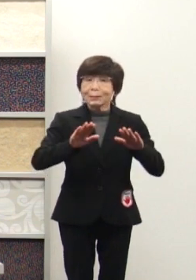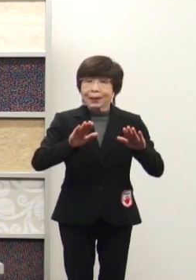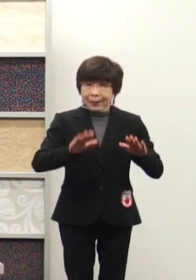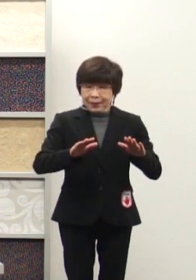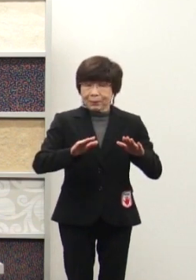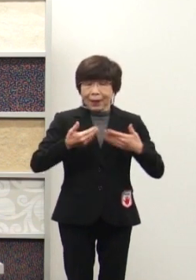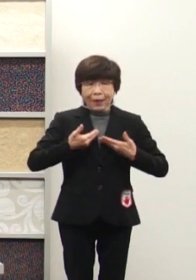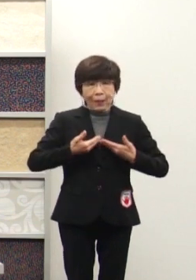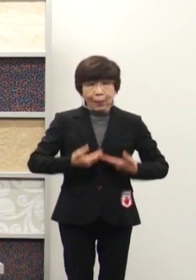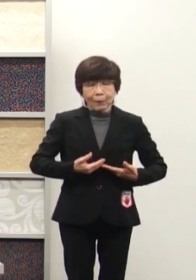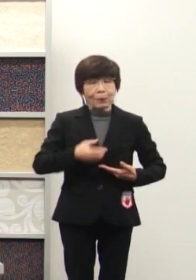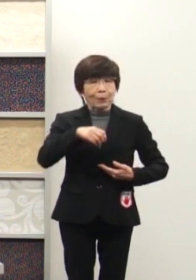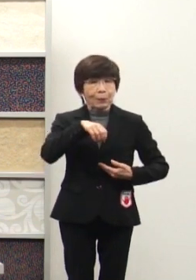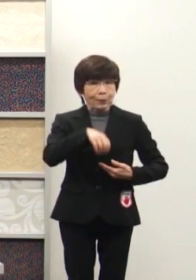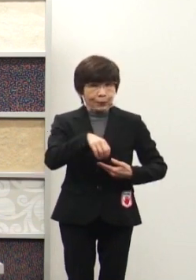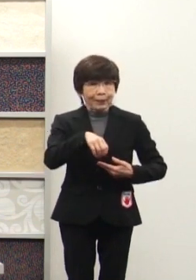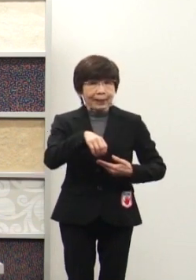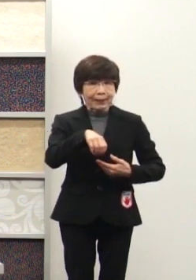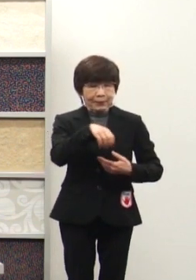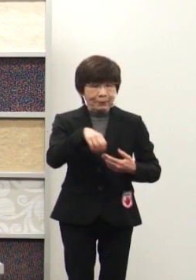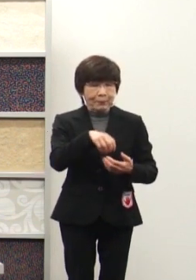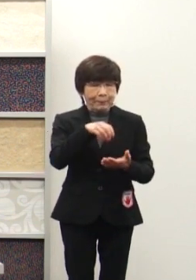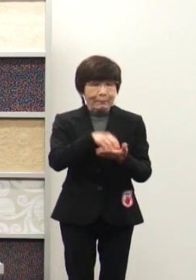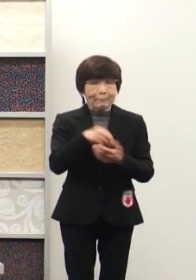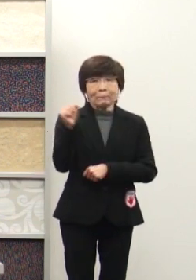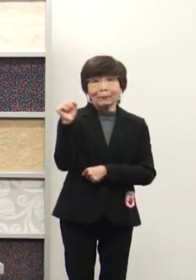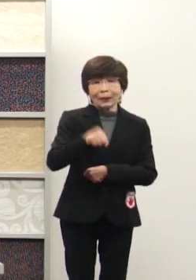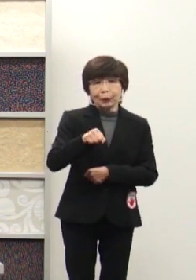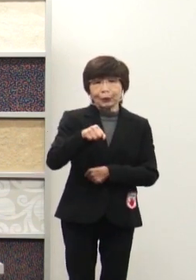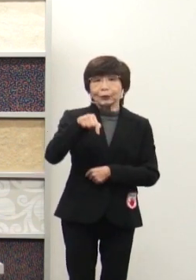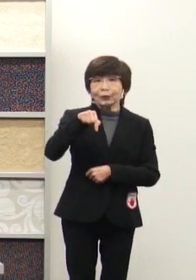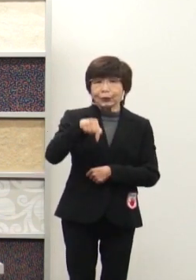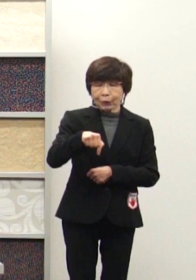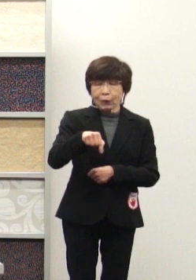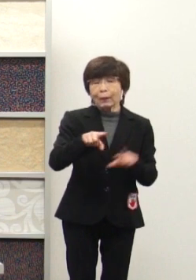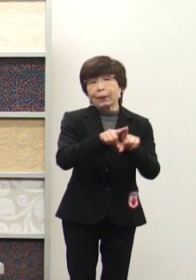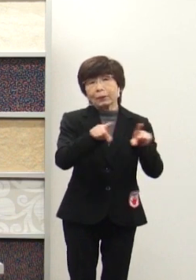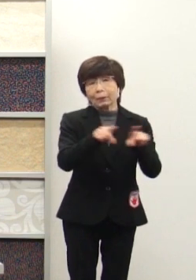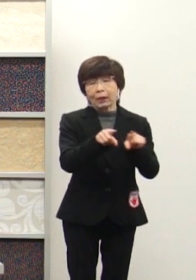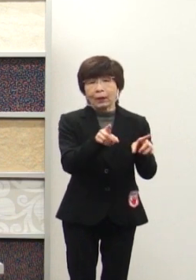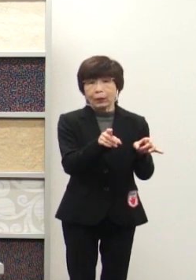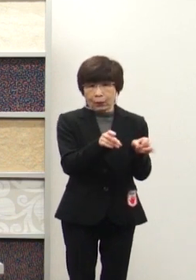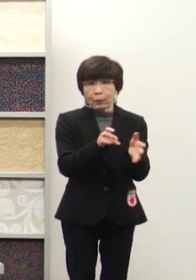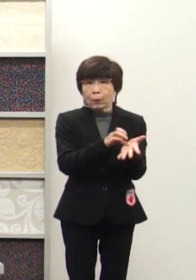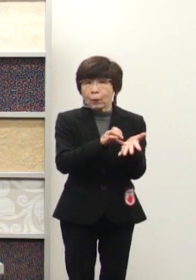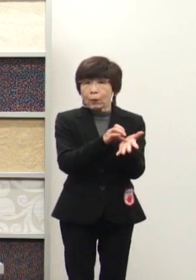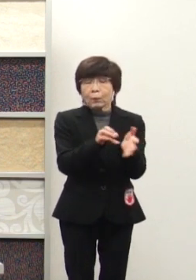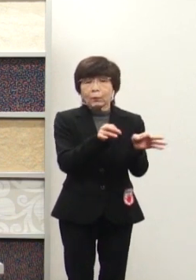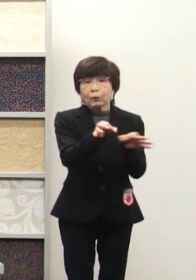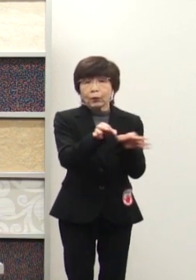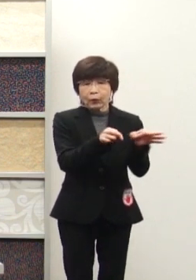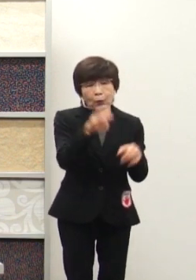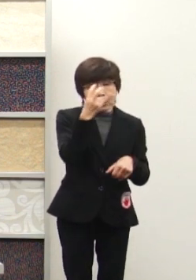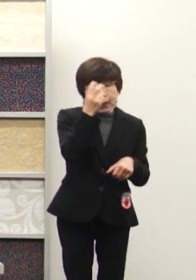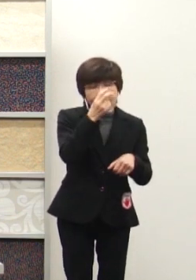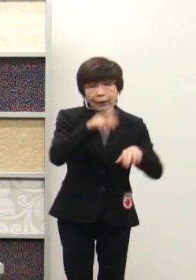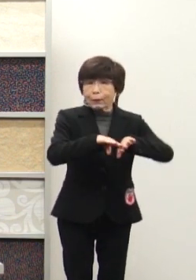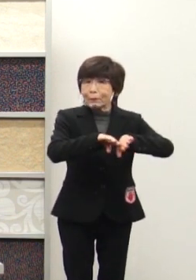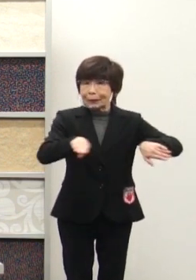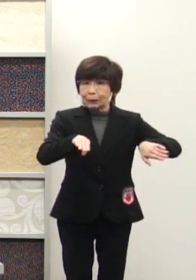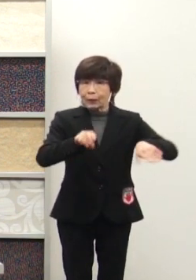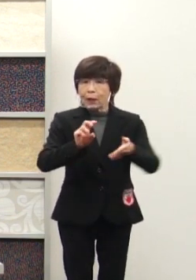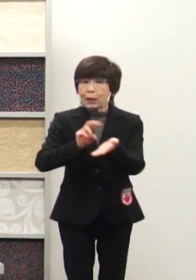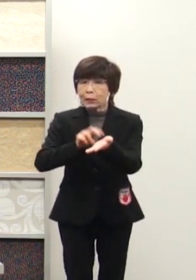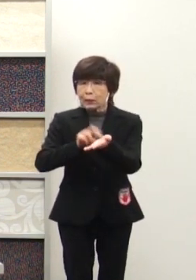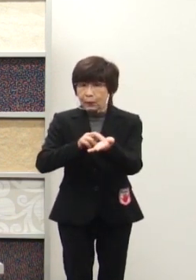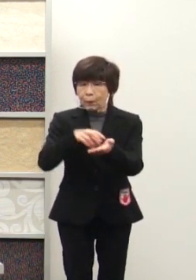で今回オミクロンを想定してですね、ドラッグストアでの、検査についてはちょっとダメにして医療機関のみに